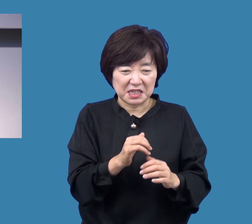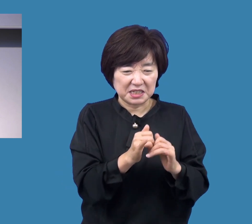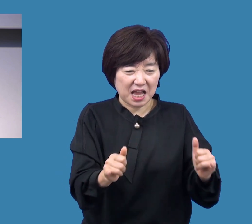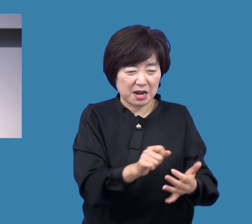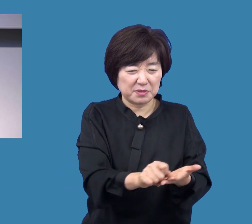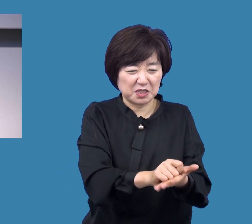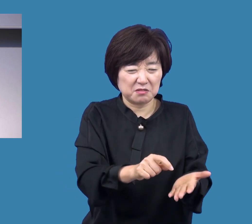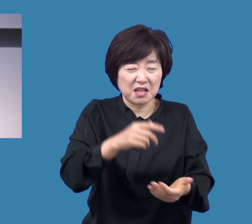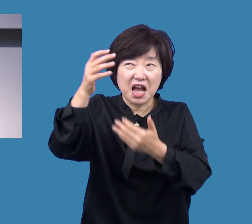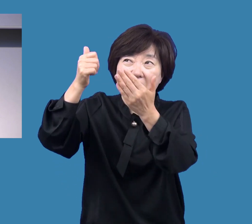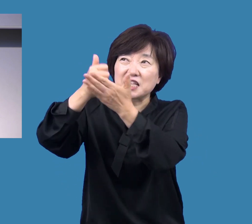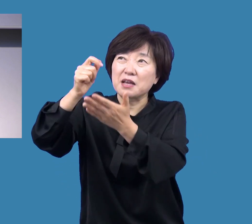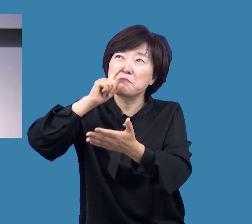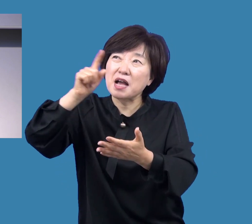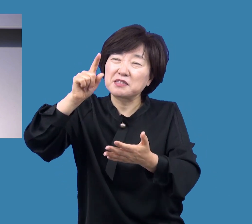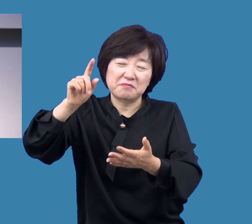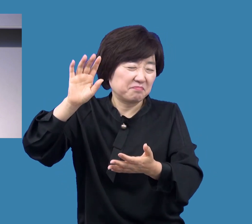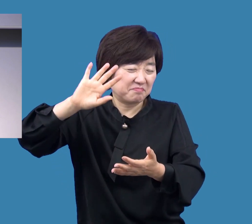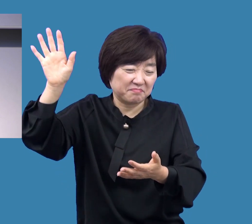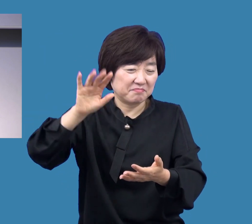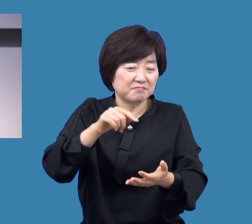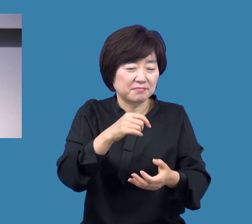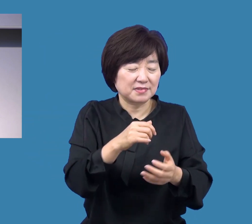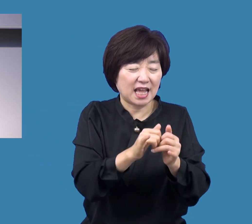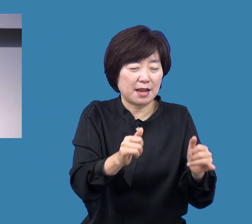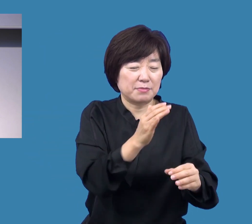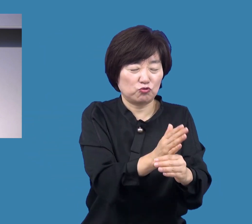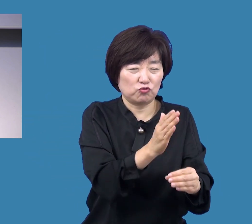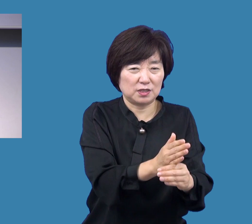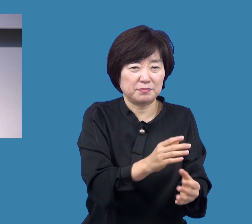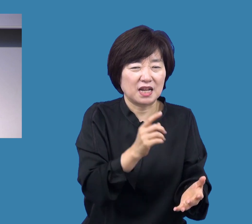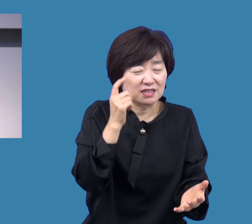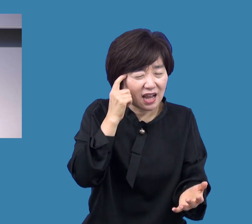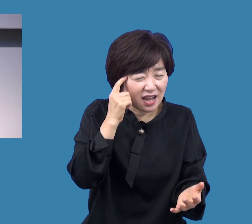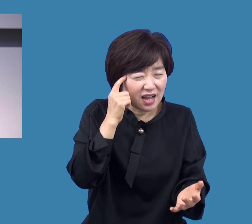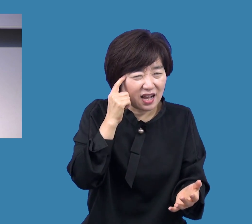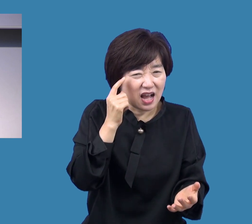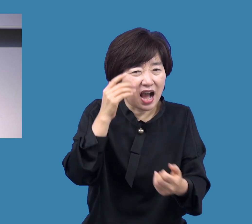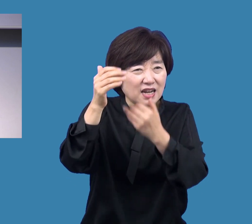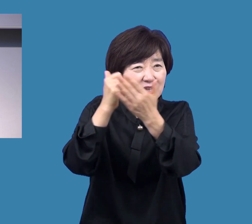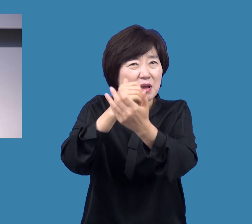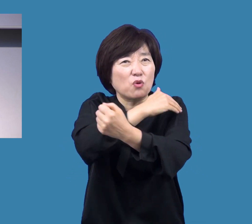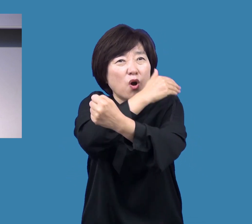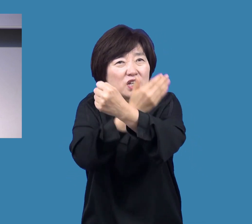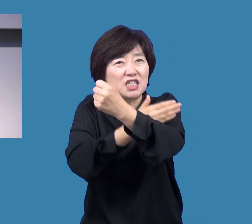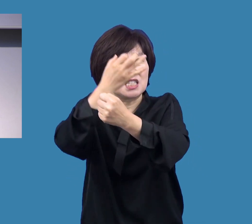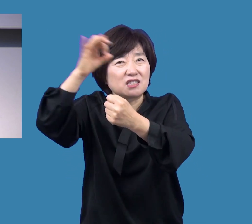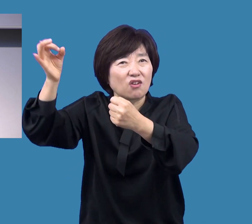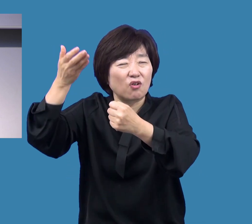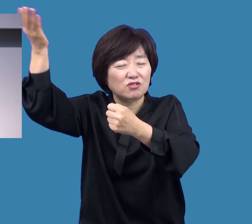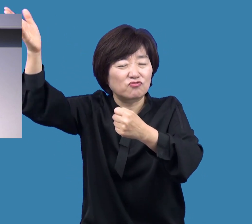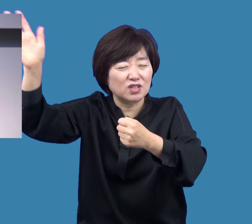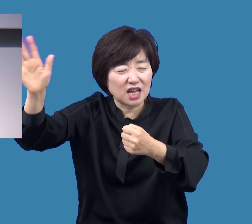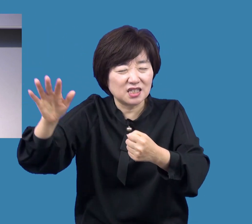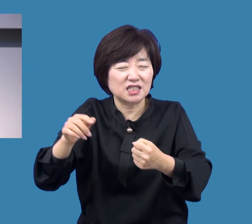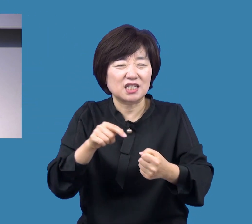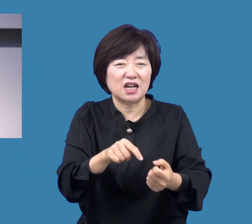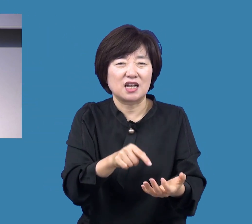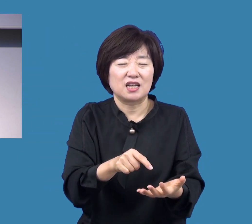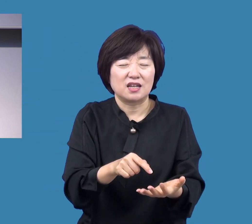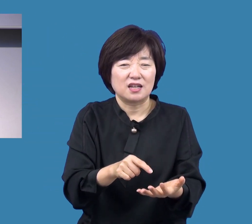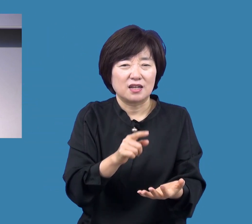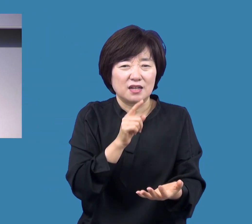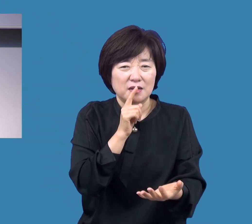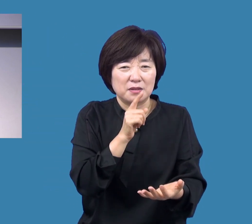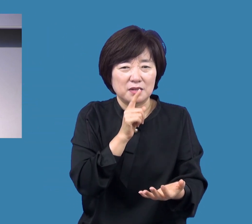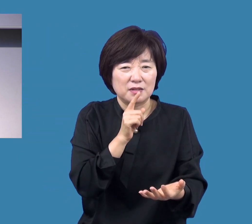뭐 이런 식으로 성경의 권위를 인정을 안 하니까 이제 은사가 끝났다고 생각을 하지. 말로는 어떻게 하는지 모르겠지만